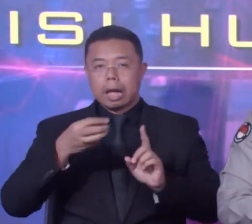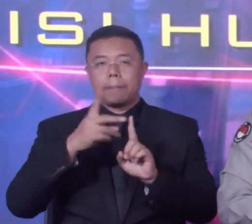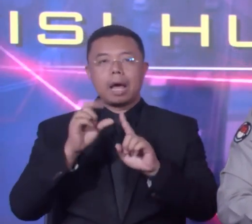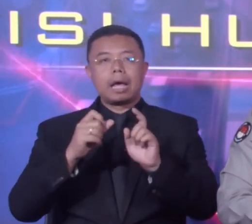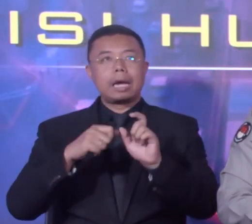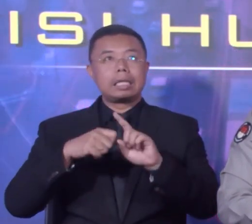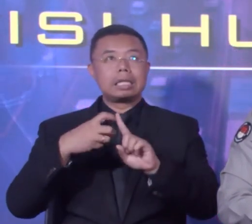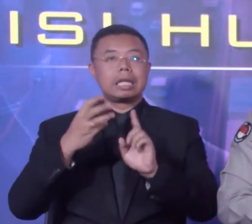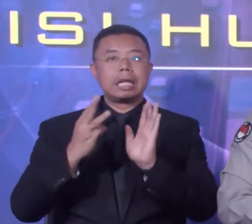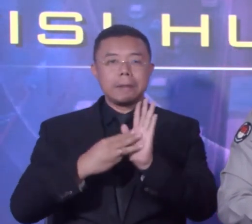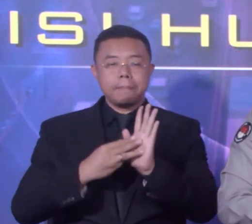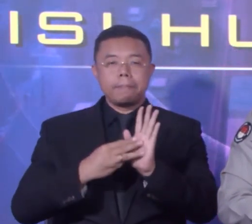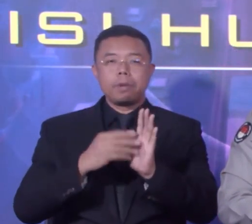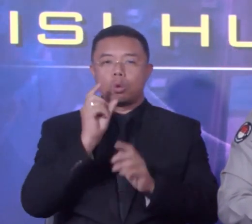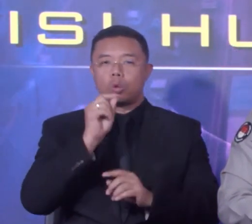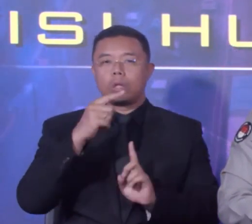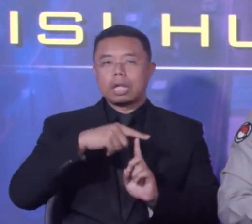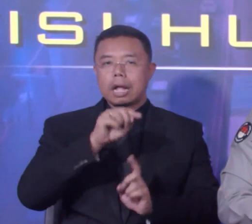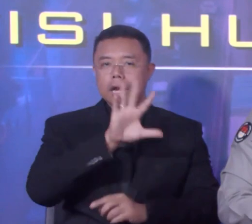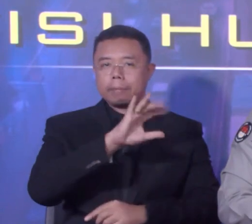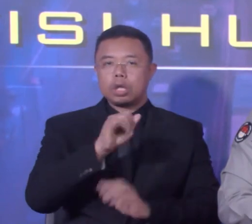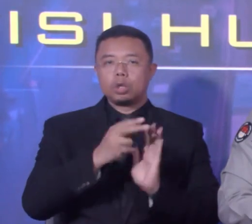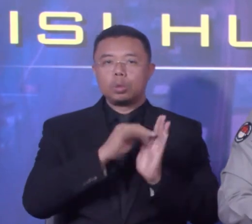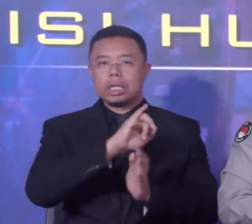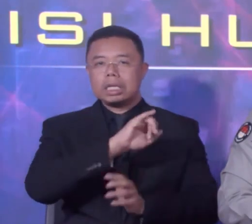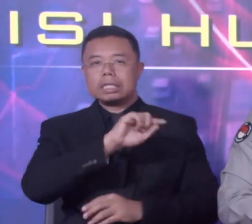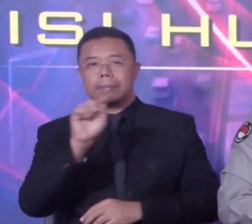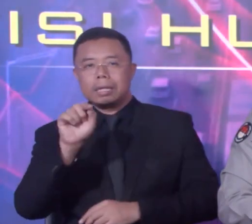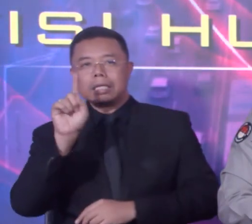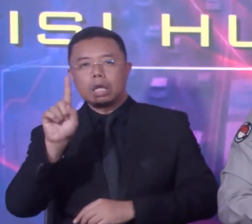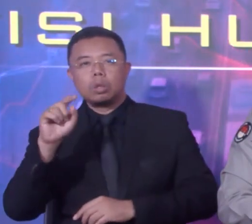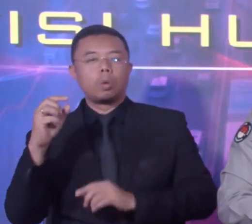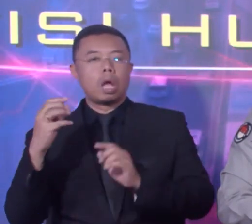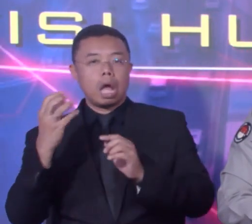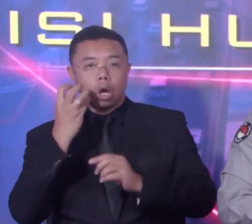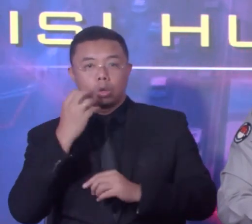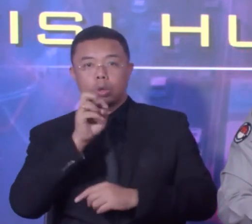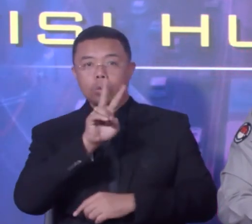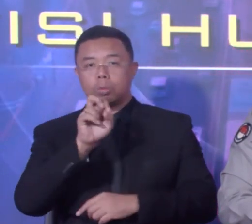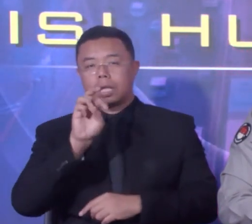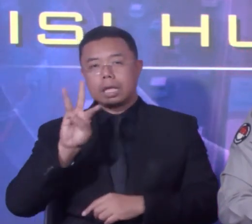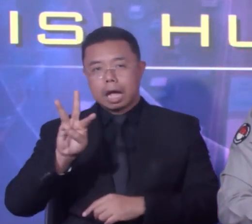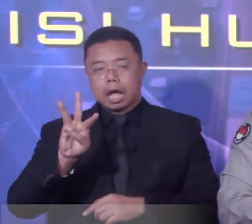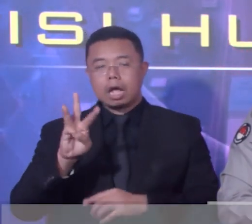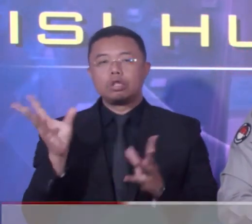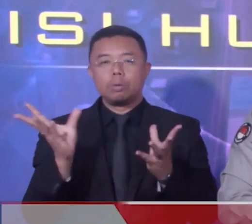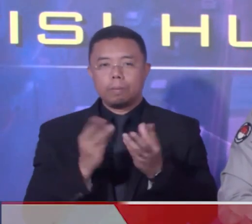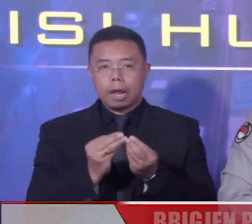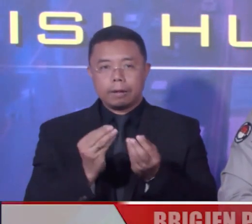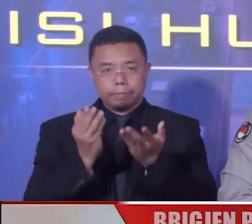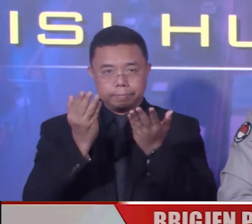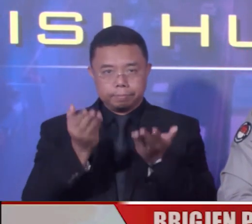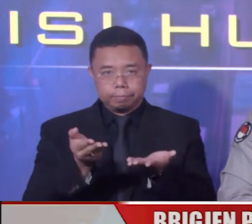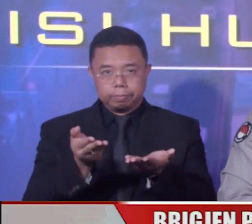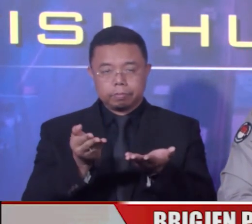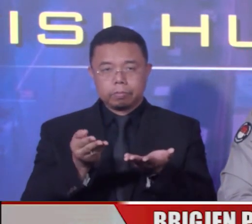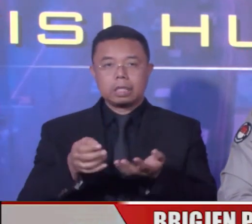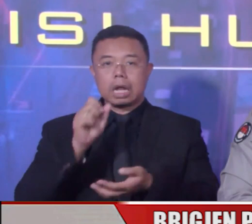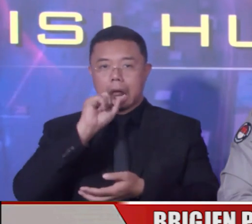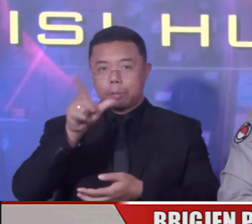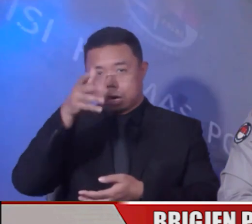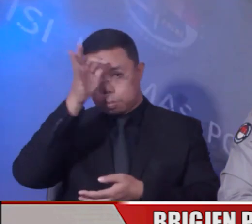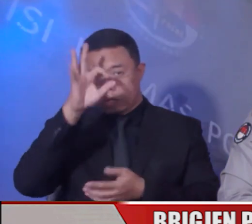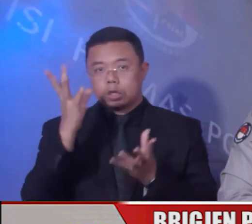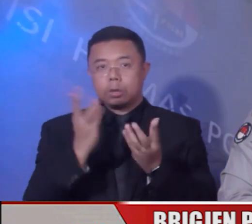jajaran periode 5 Juni sampai dengan 1 Agustus 2023 adalah sebagai berikut laporan